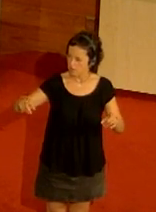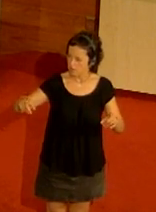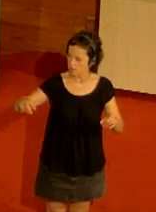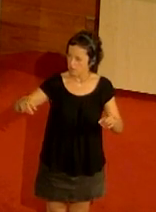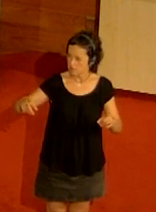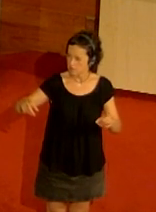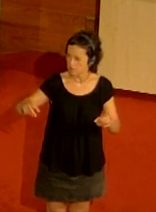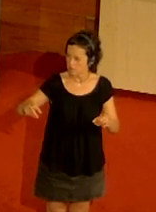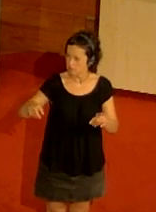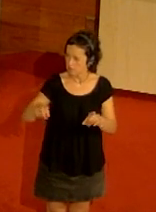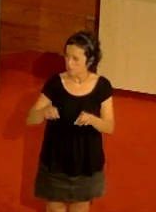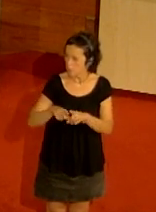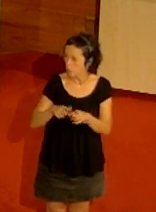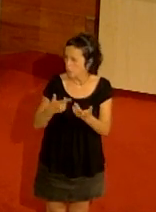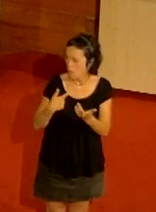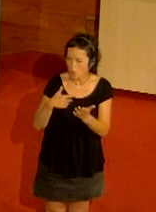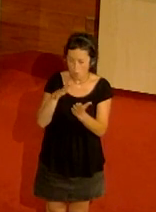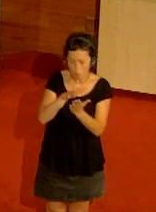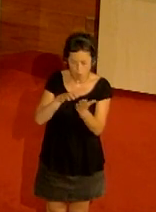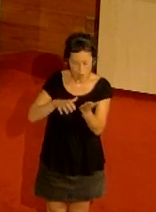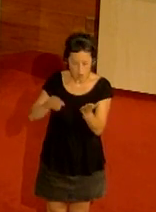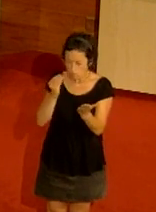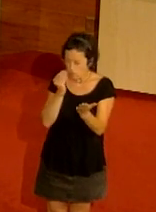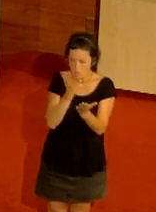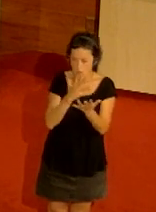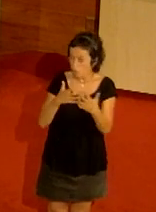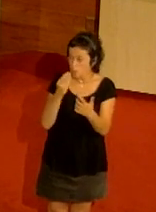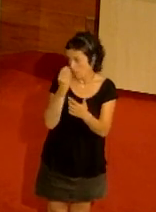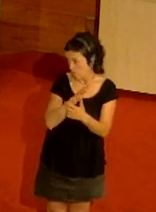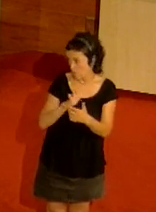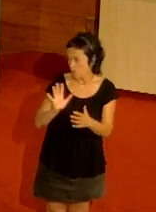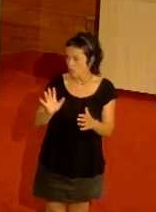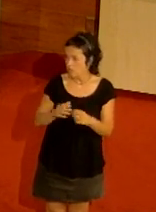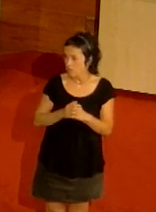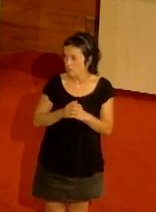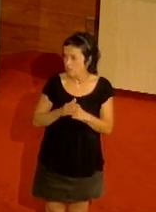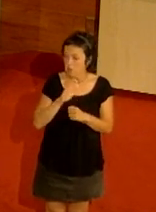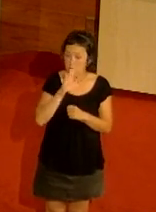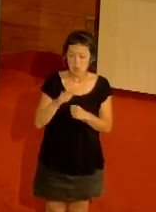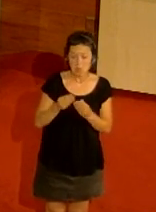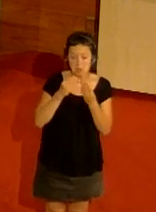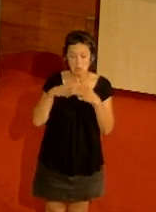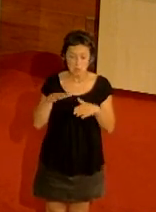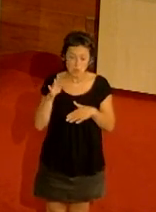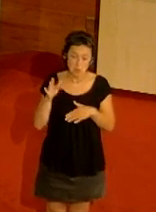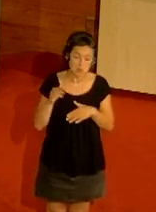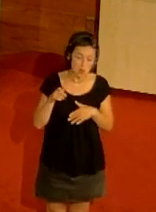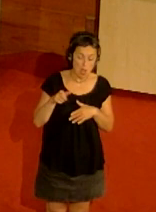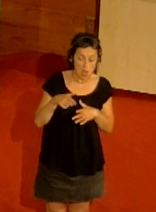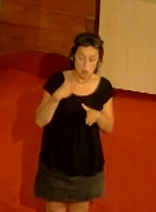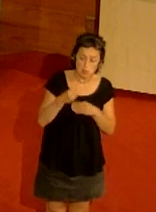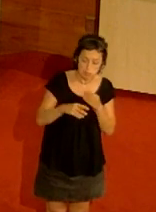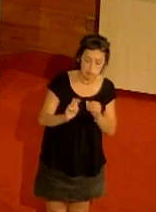narrativa más espectacular que funciona. Que parece que es la historia positiva porque, consiguió hacer tal cosa,